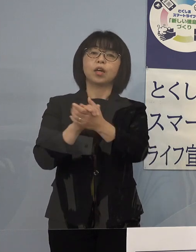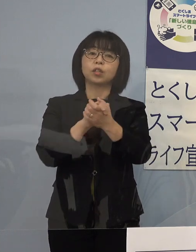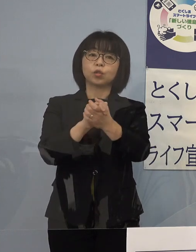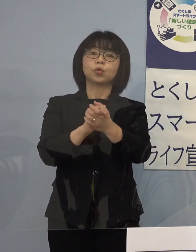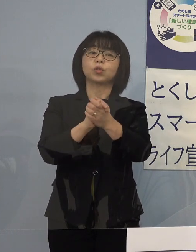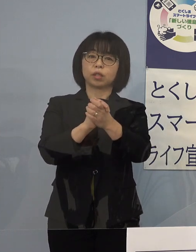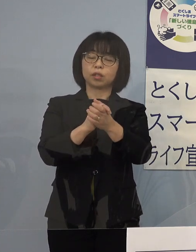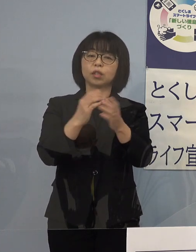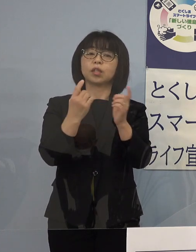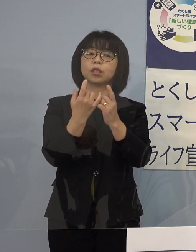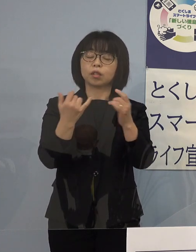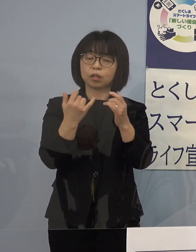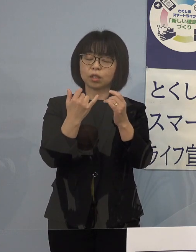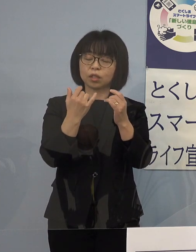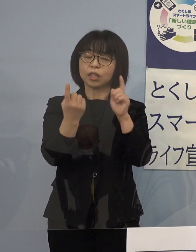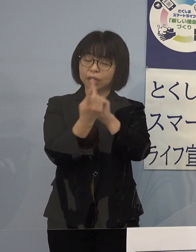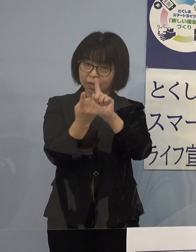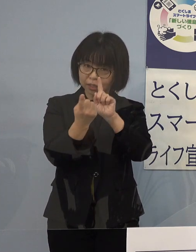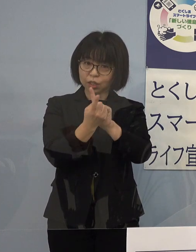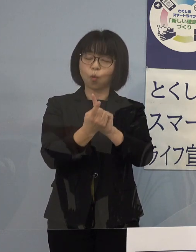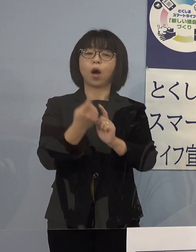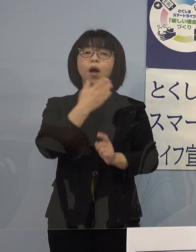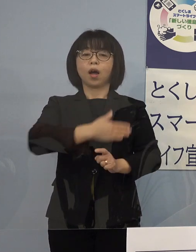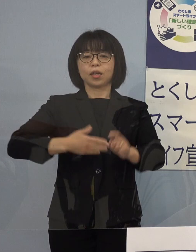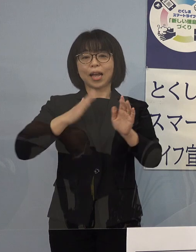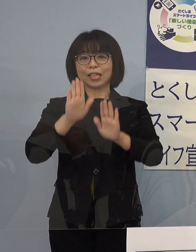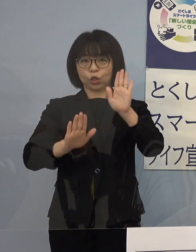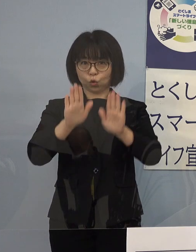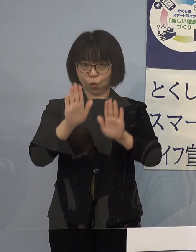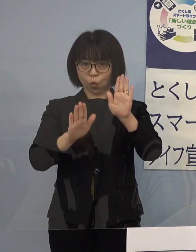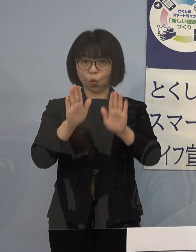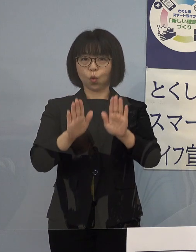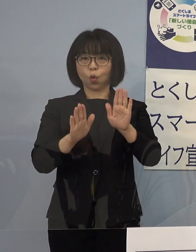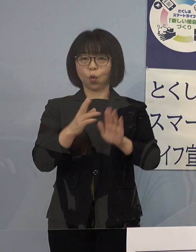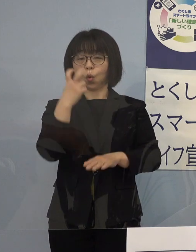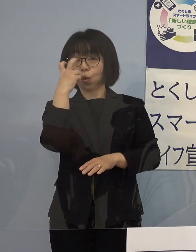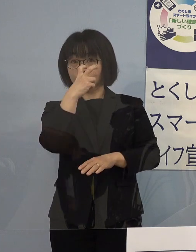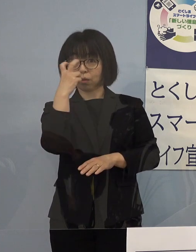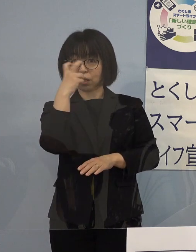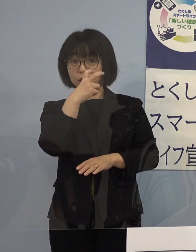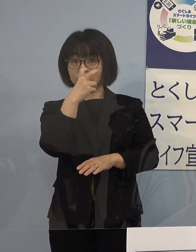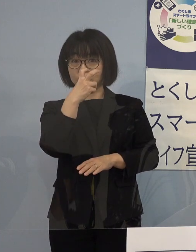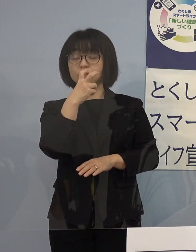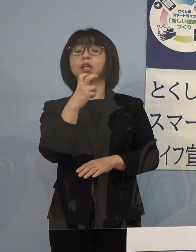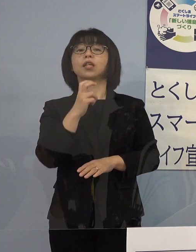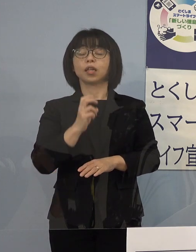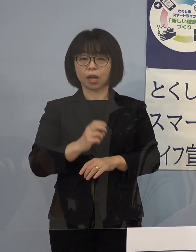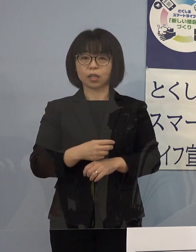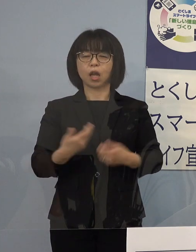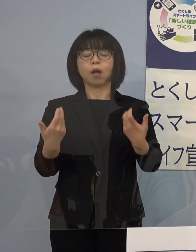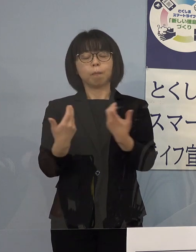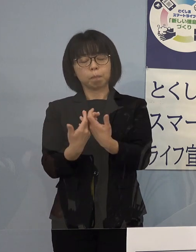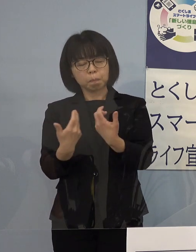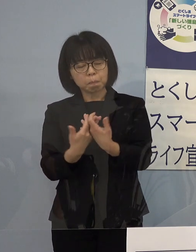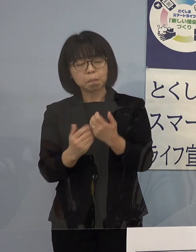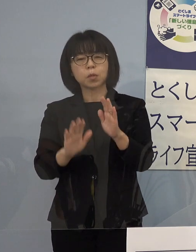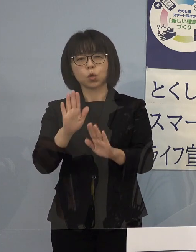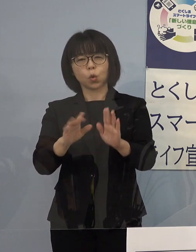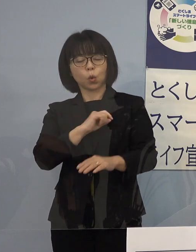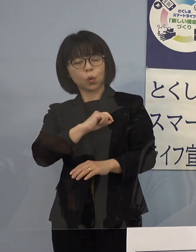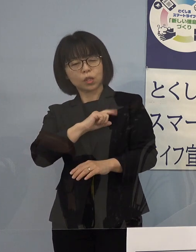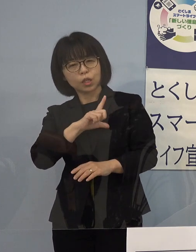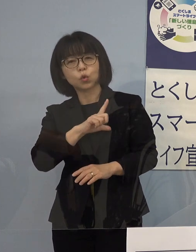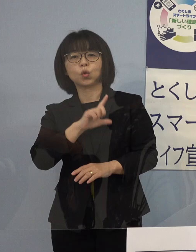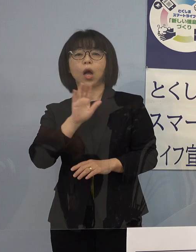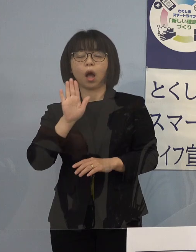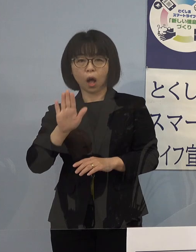をいてしていただきまして、もし仮に体調が実はあんまり今優れないんだよね、熱っぽいんだ、咳